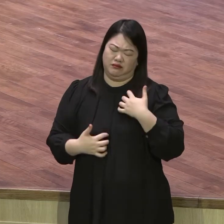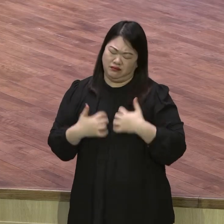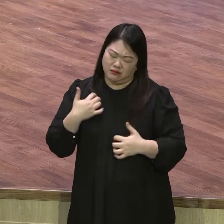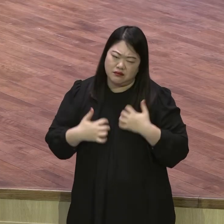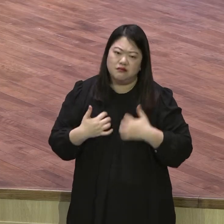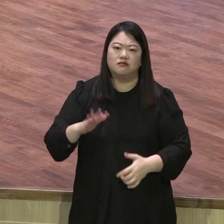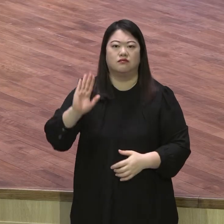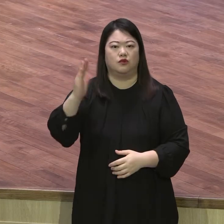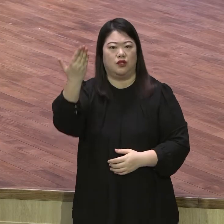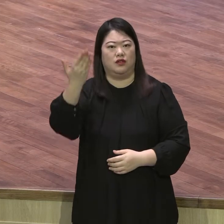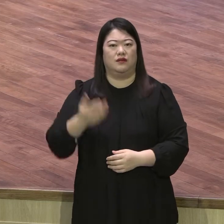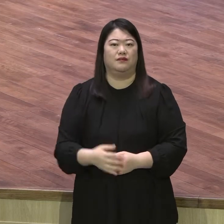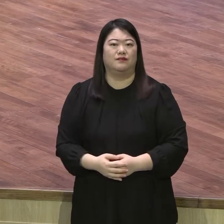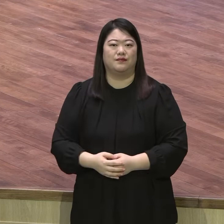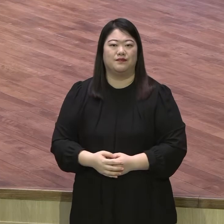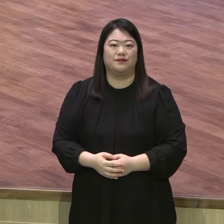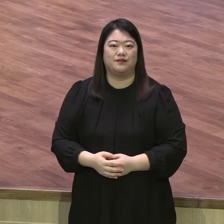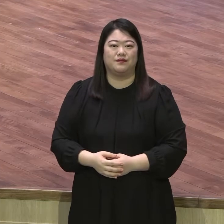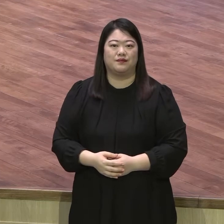즐거워하느니라.